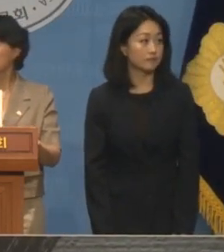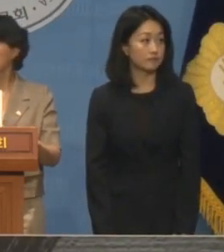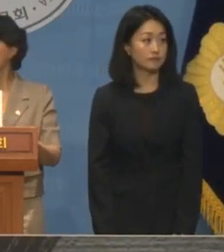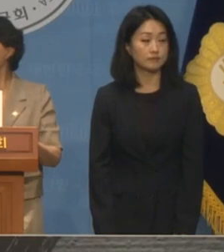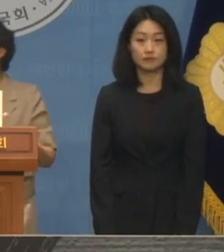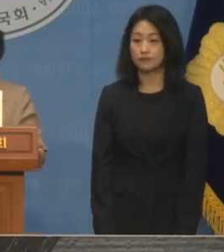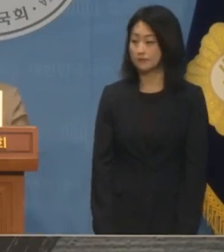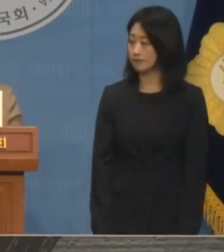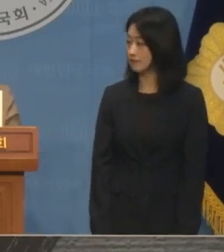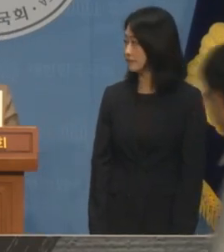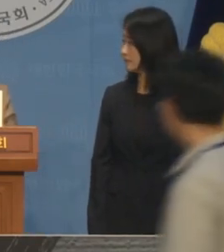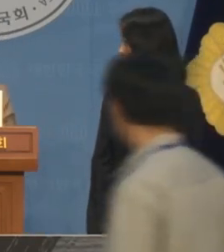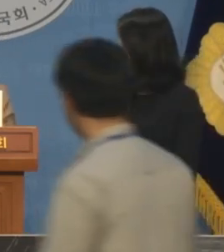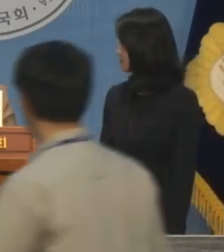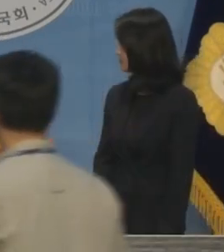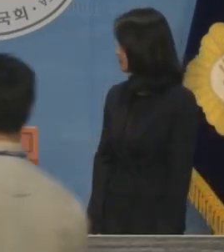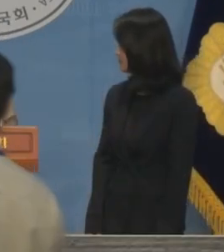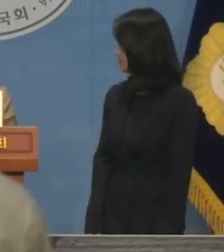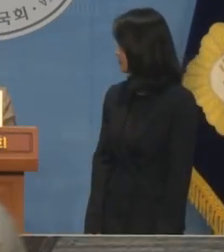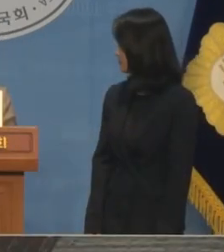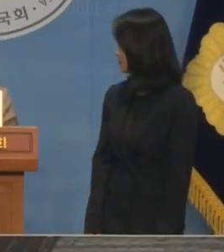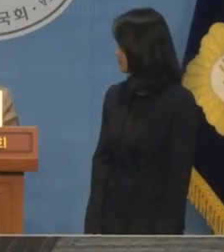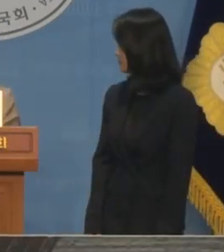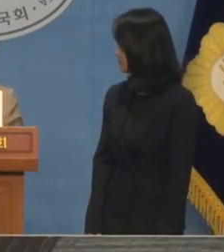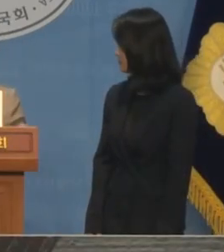위치 괜찮으신가요?